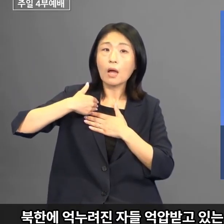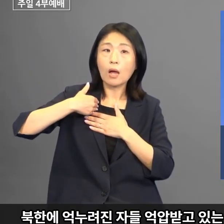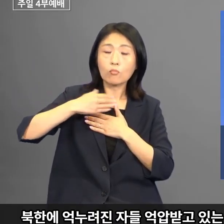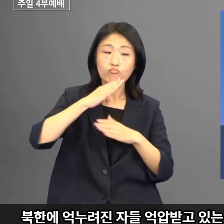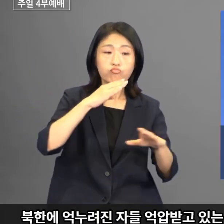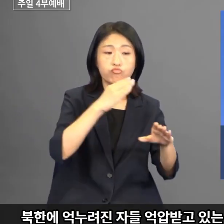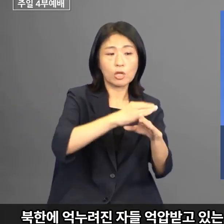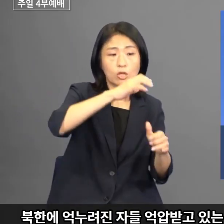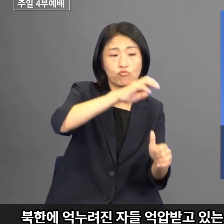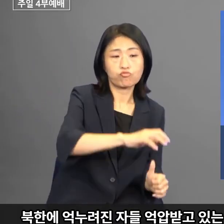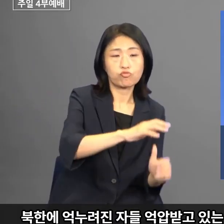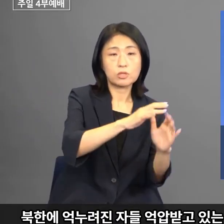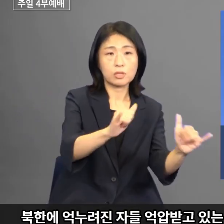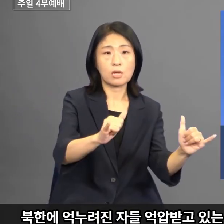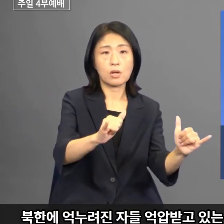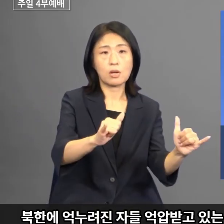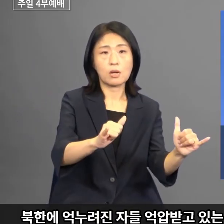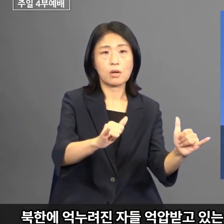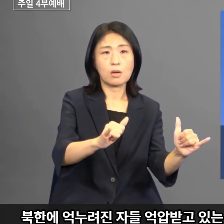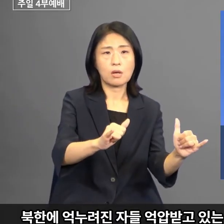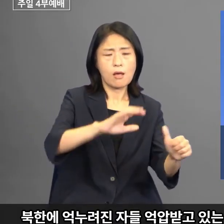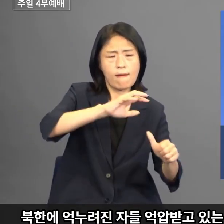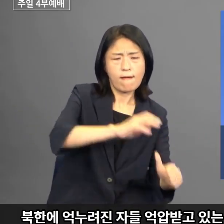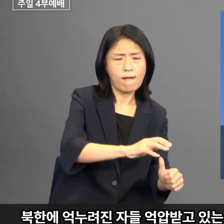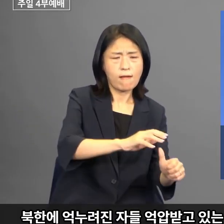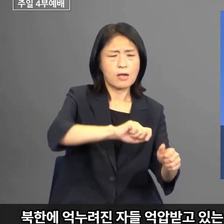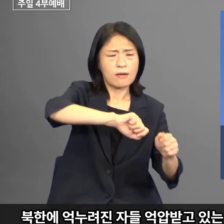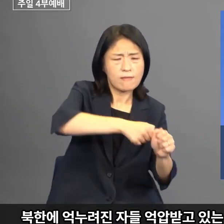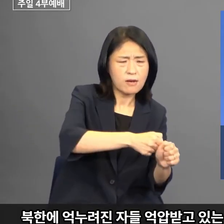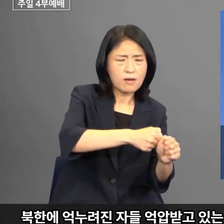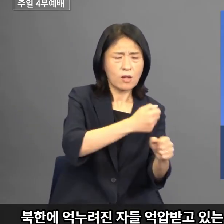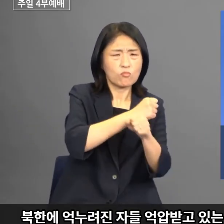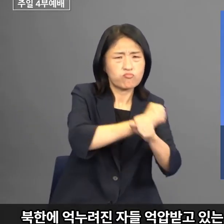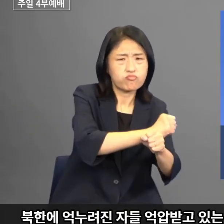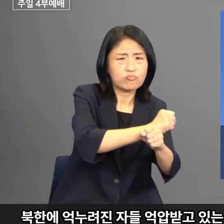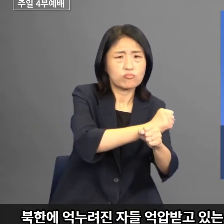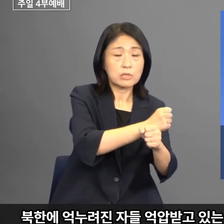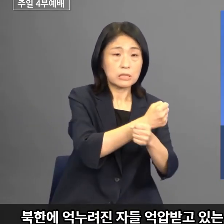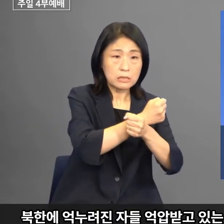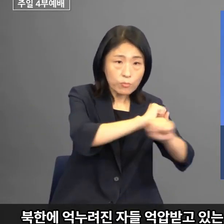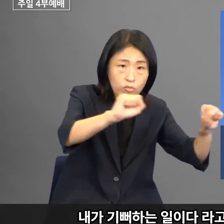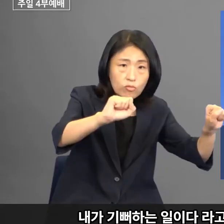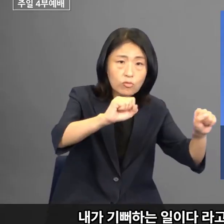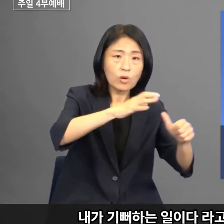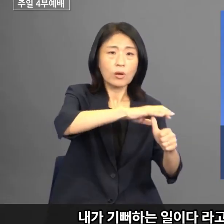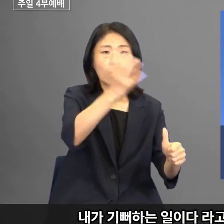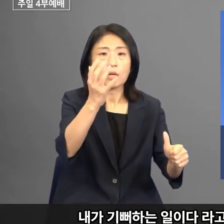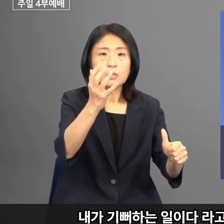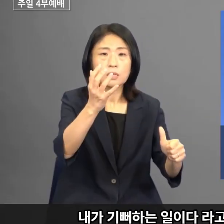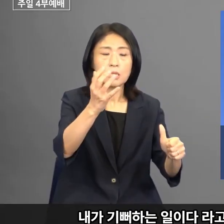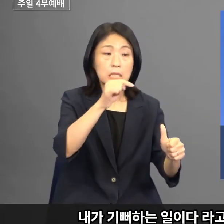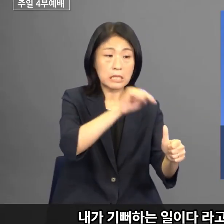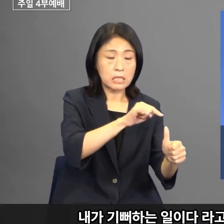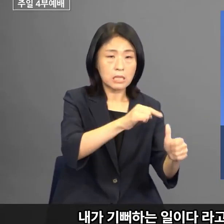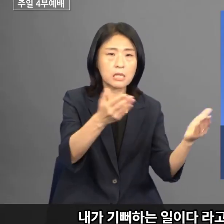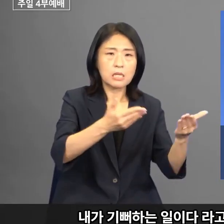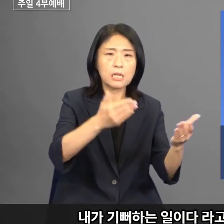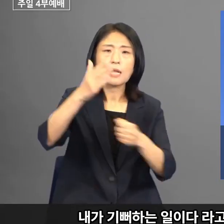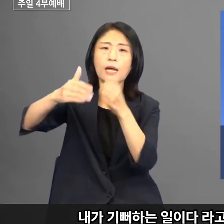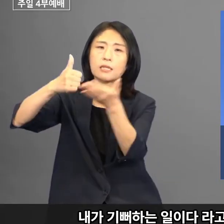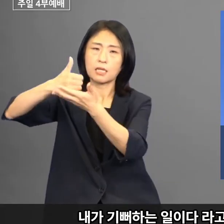억누른 자들, 억압받고 있는 자들, 결박을 당한 이들을 풀어주는 것이 내가 기뻐하는 일이다라고